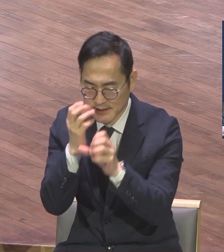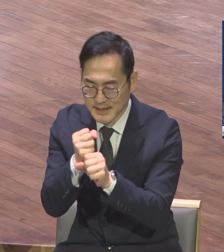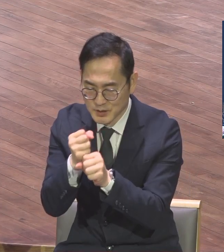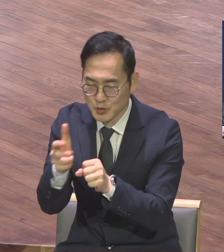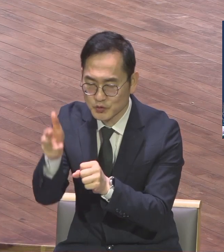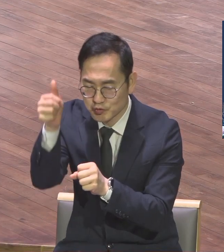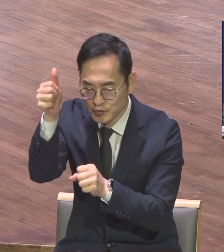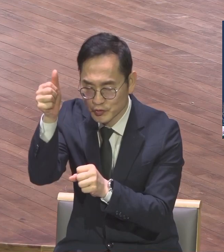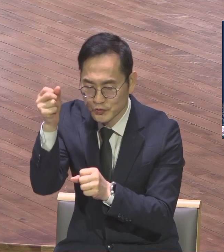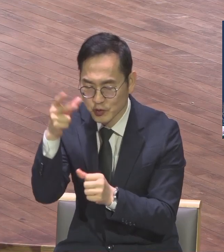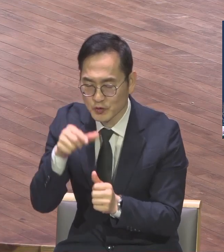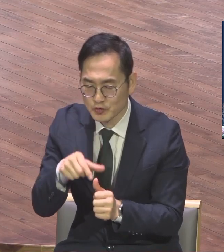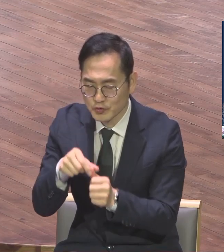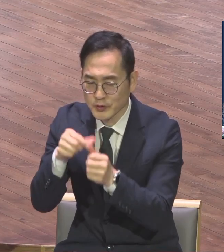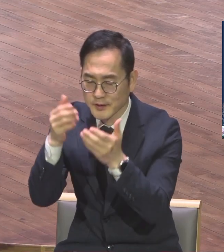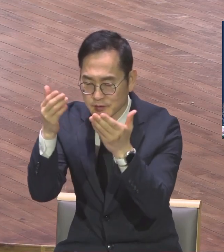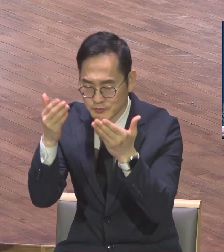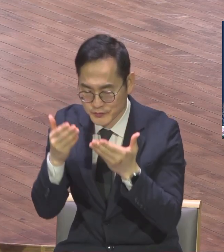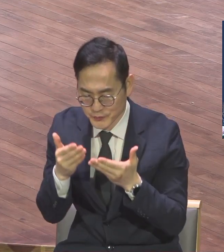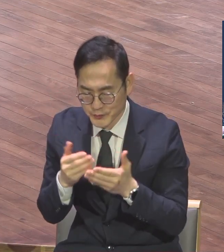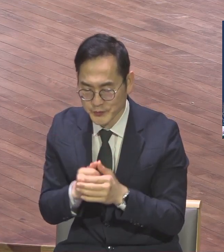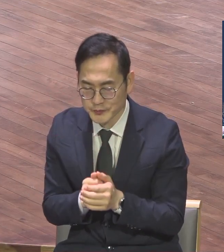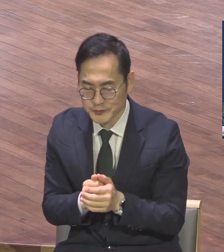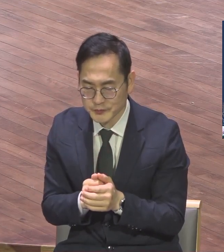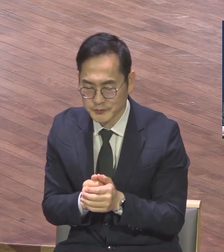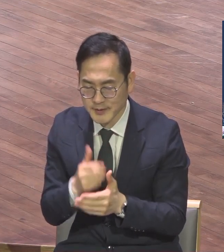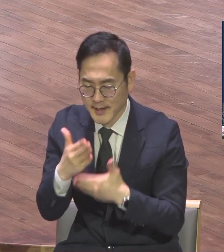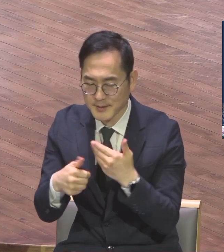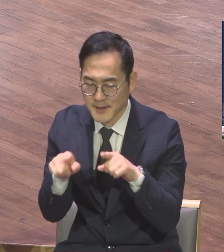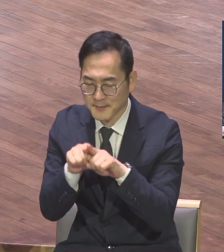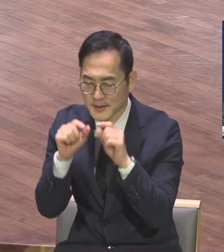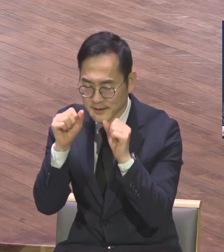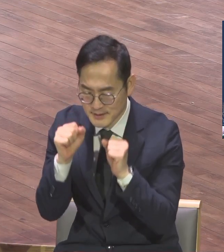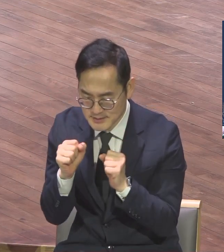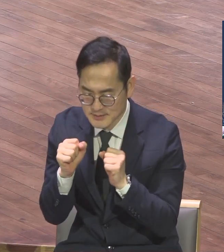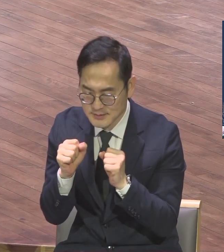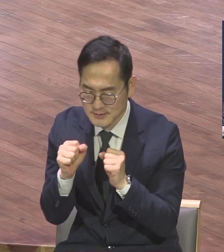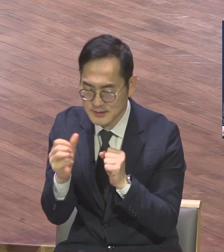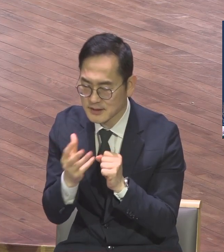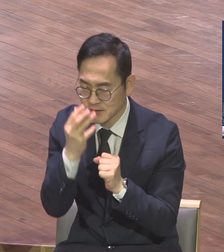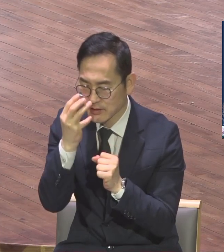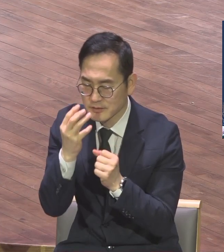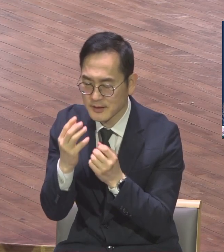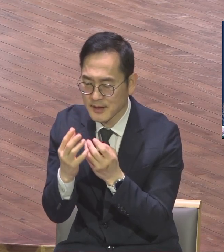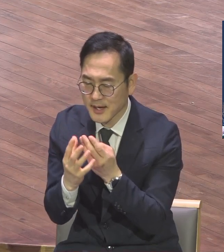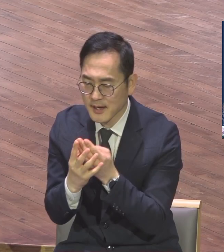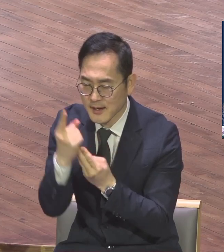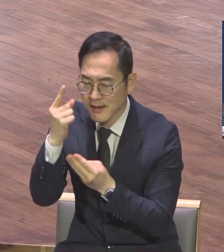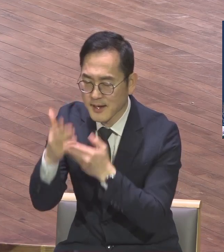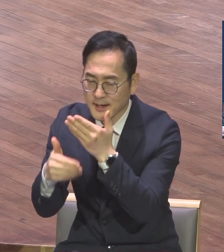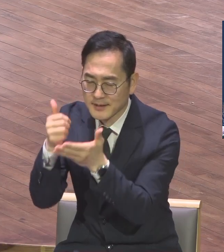되시고 구속주가 되시며 임마누엘의 주가 되시는 성삼위 하나님을